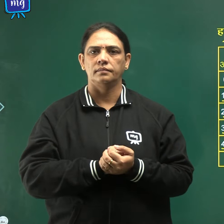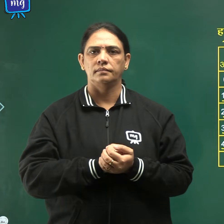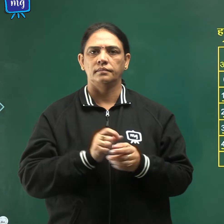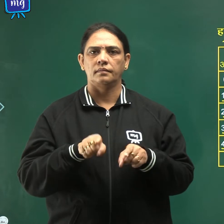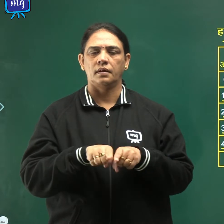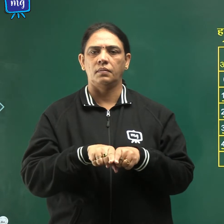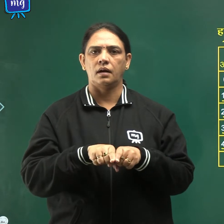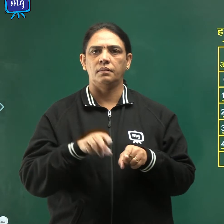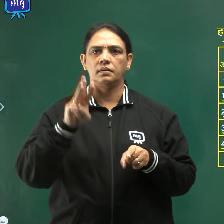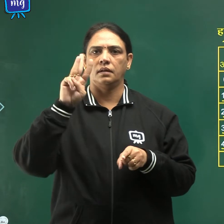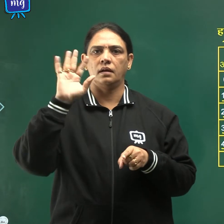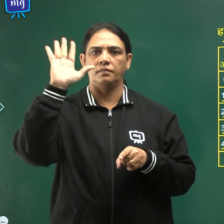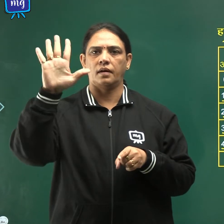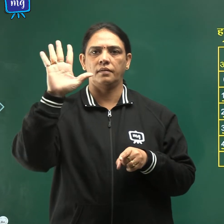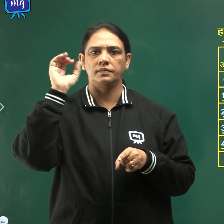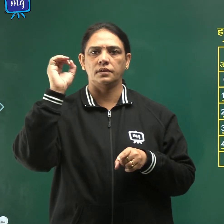बराबर 350।